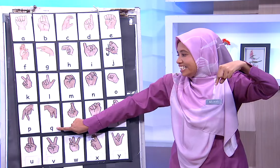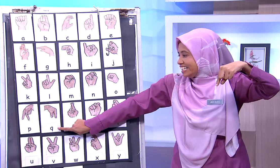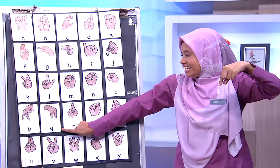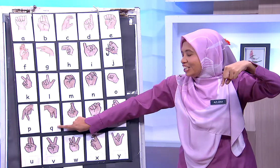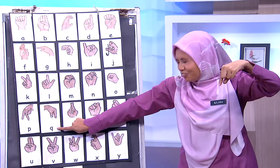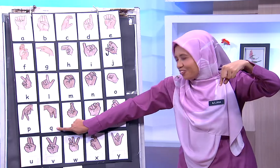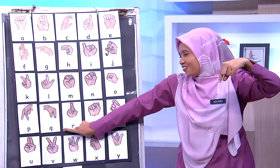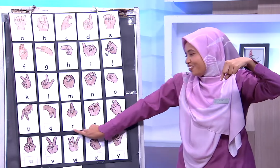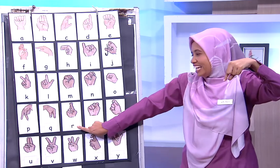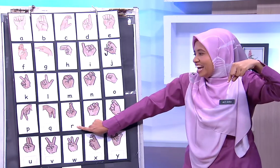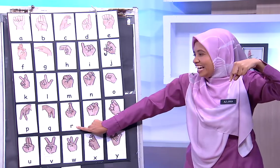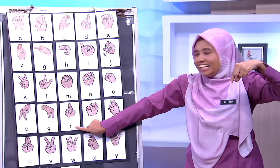jiwa ini